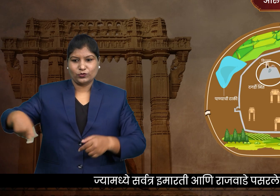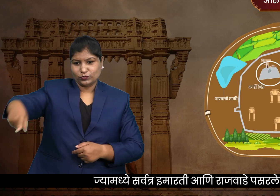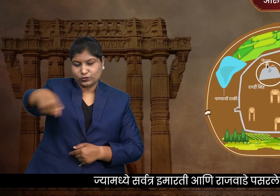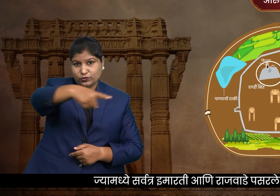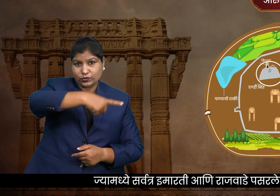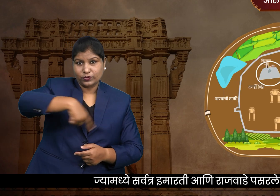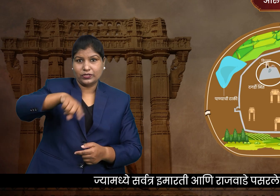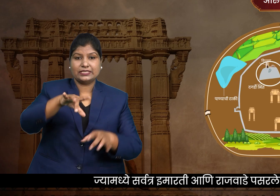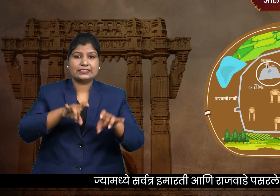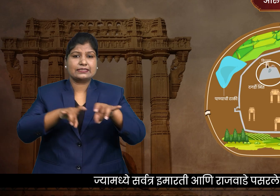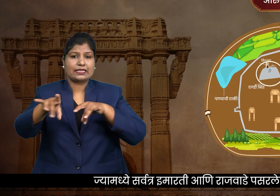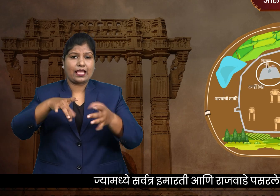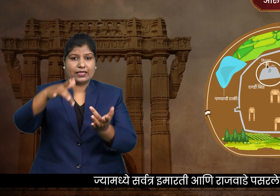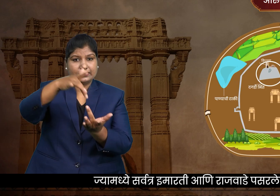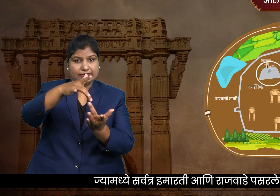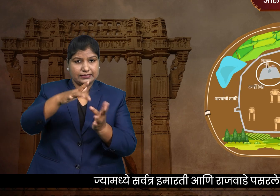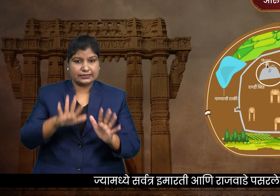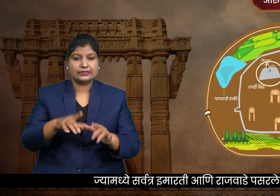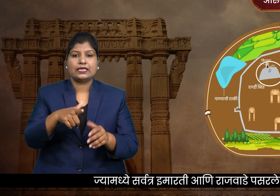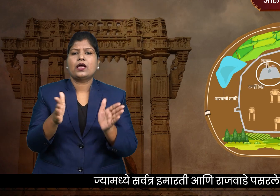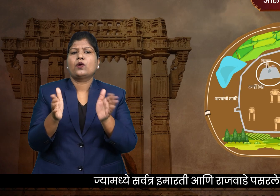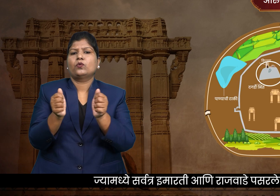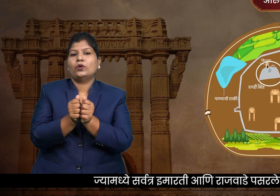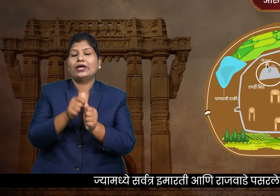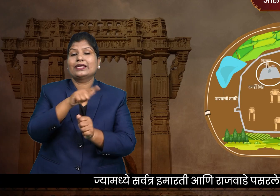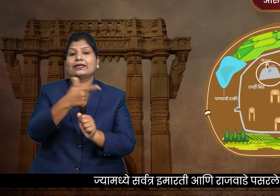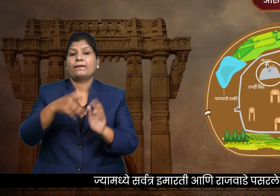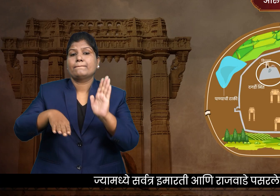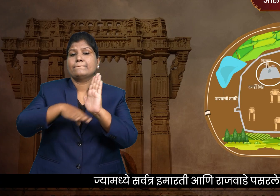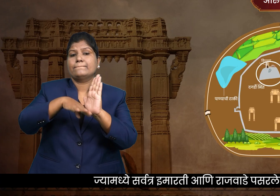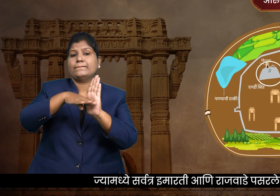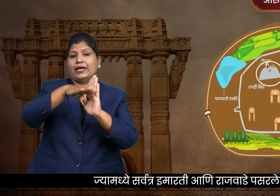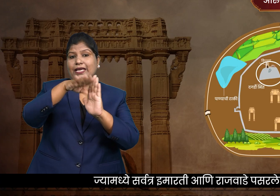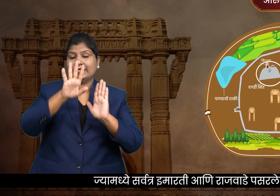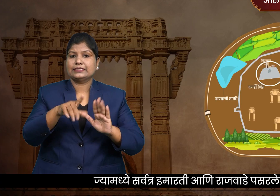सर्वत्र इमारती आणि राजवाडे पसरलेले होते.